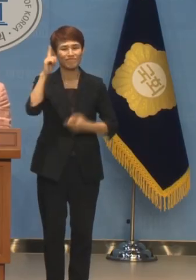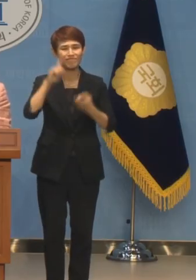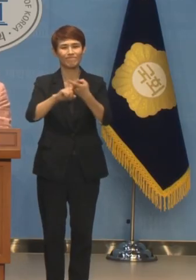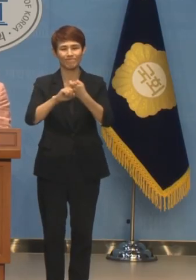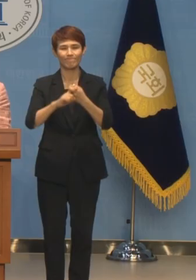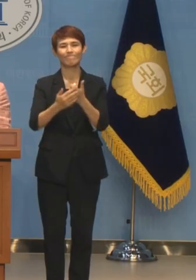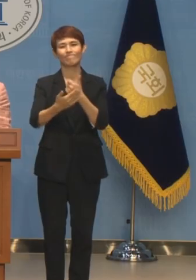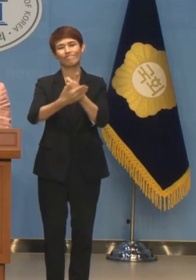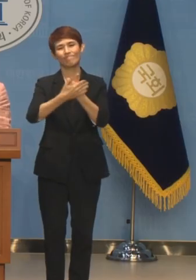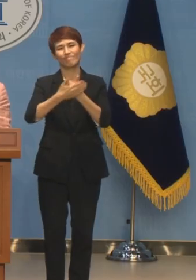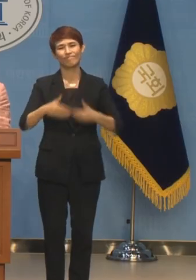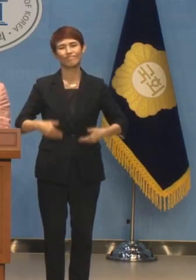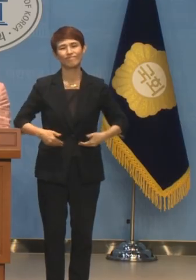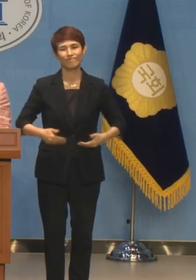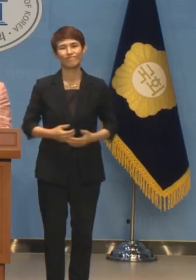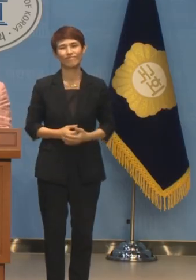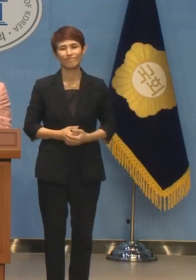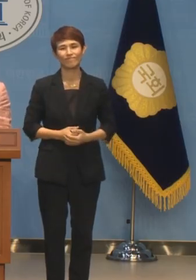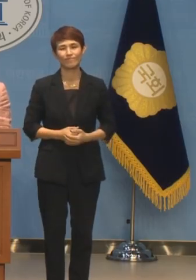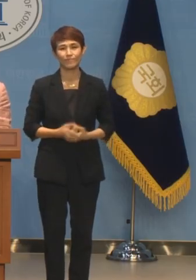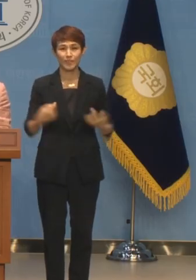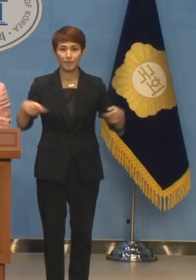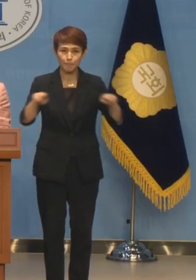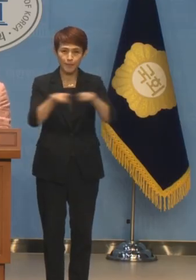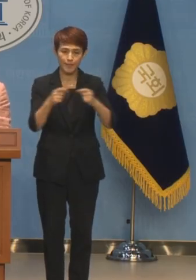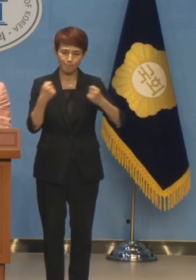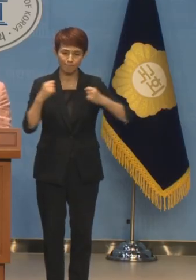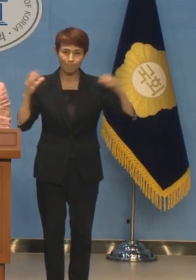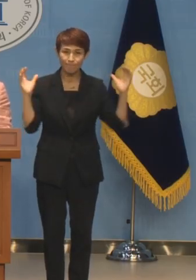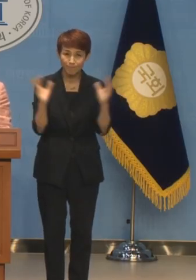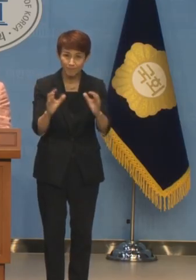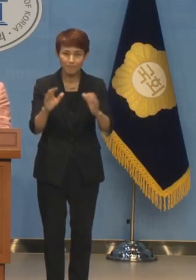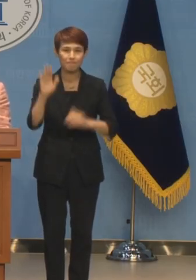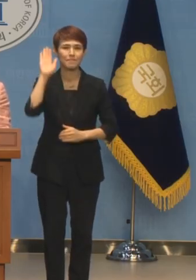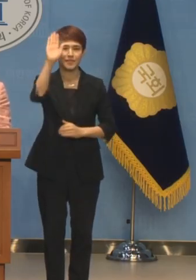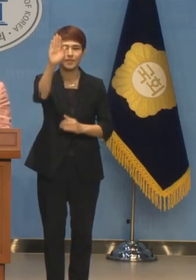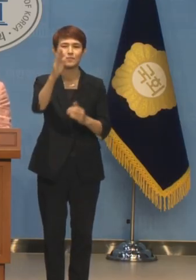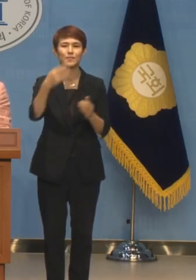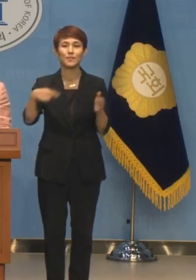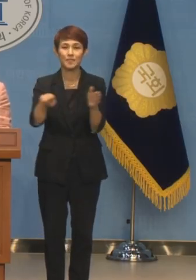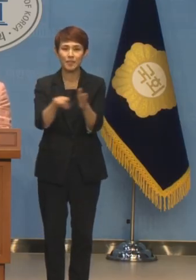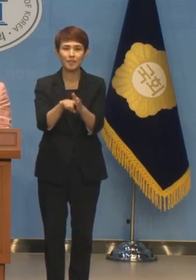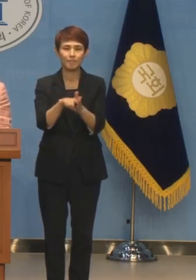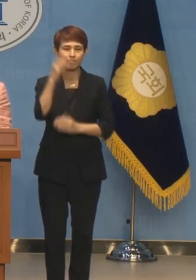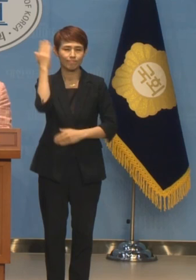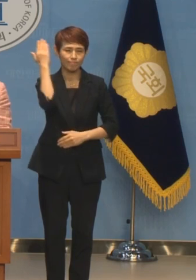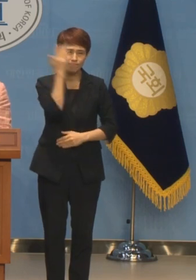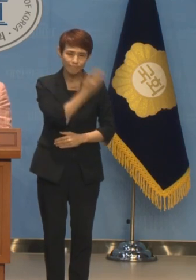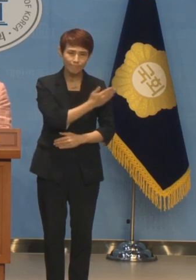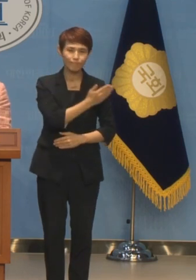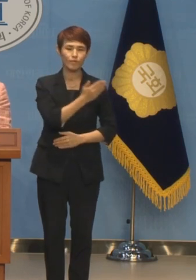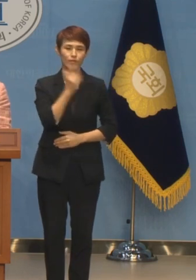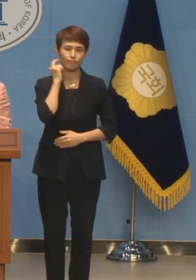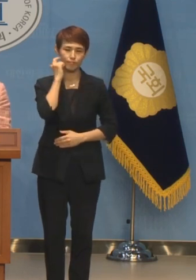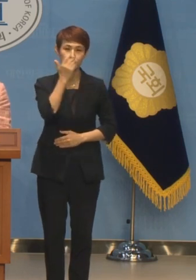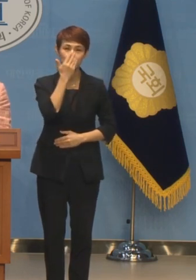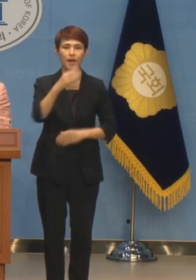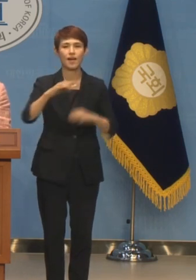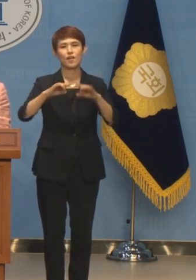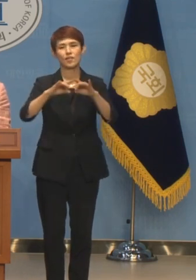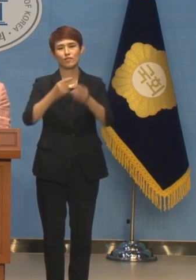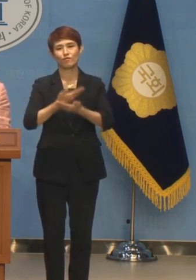관심과 지지가 필요합니다. 함께 협력하여 미래 세대에게 깨끗하고 지속 가능한